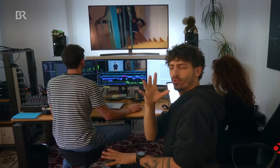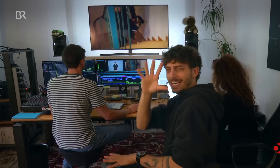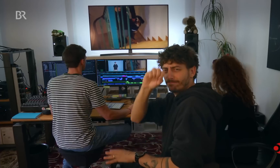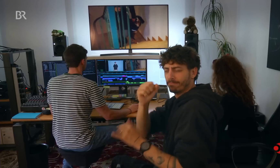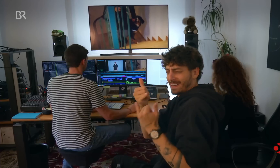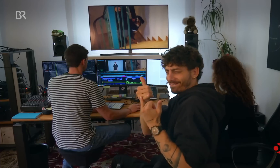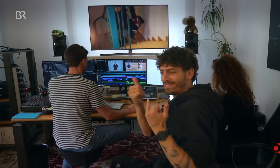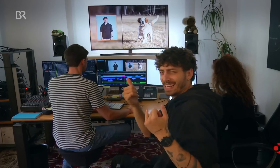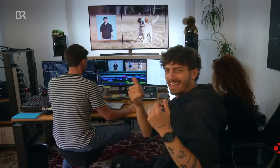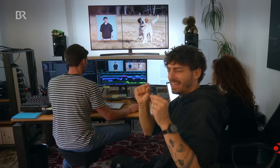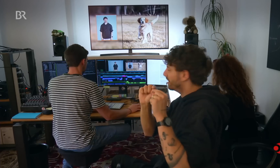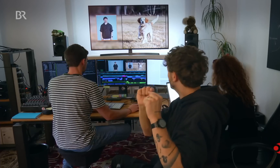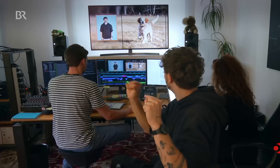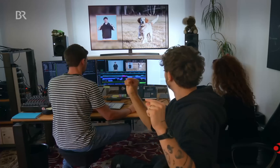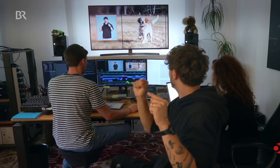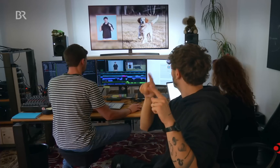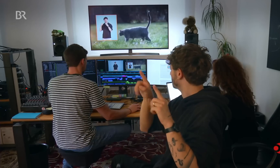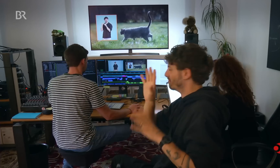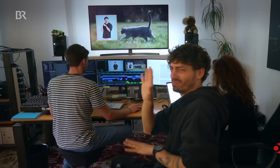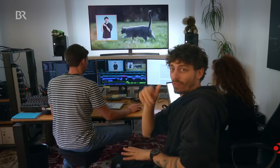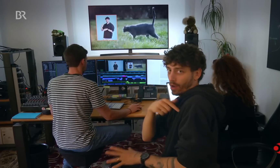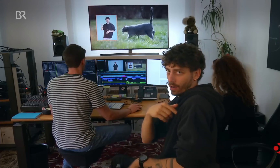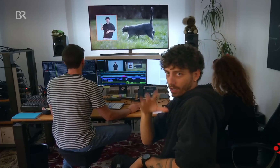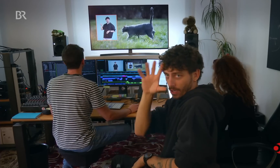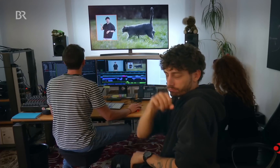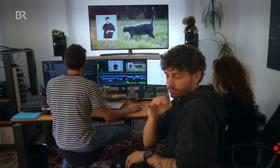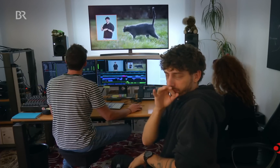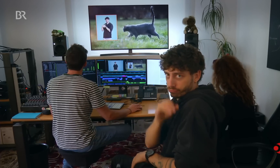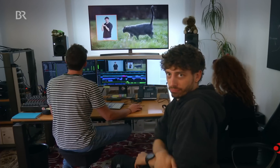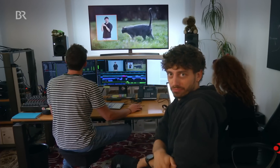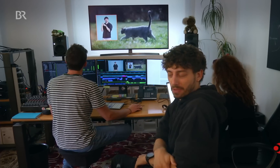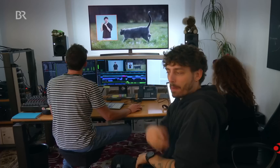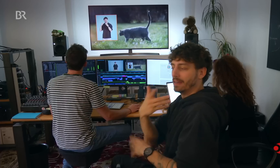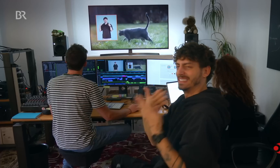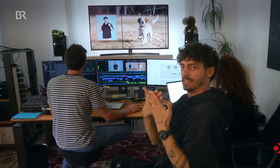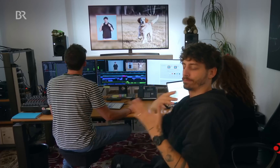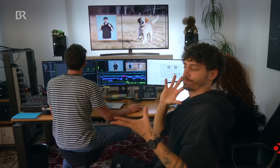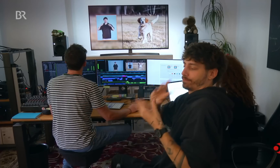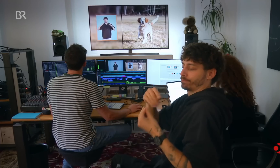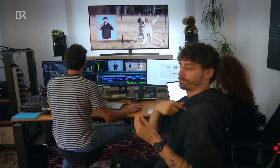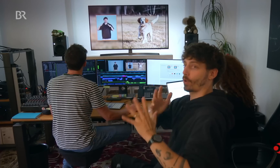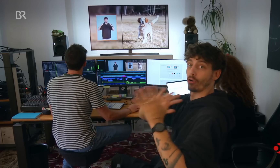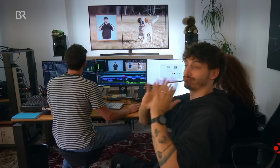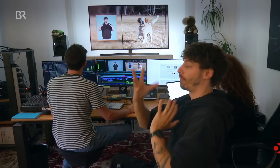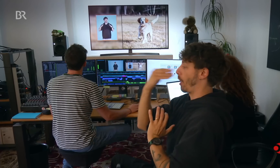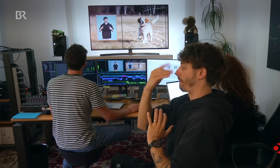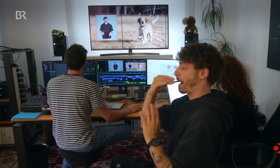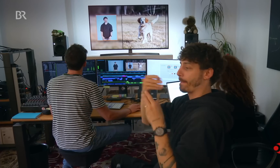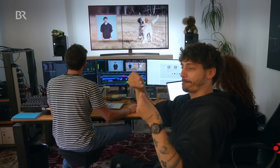Spuren. Aber ich habe echt keine Ahnung, wie das geht. Nach den Dreharbeiten landet unser gesamtes Material immer